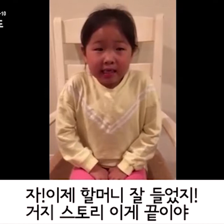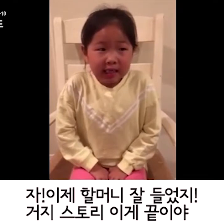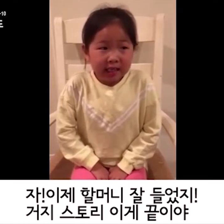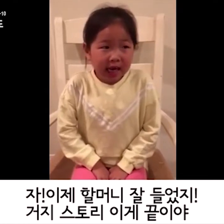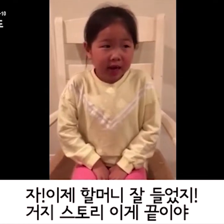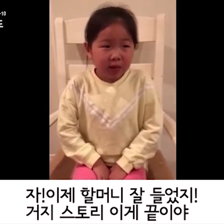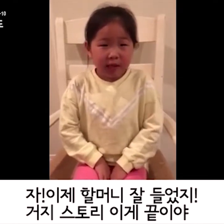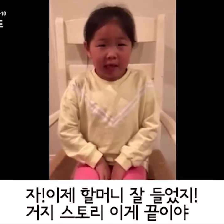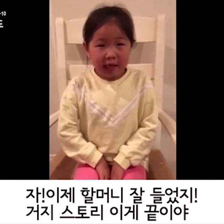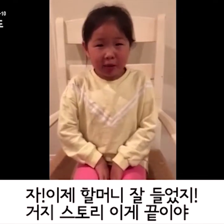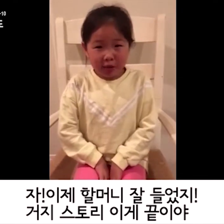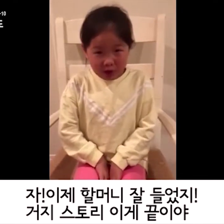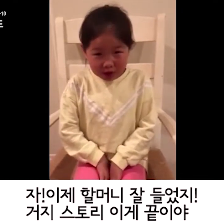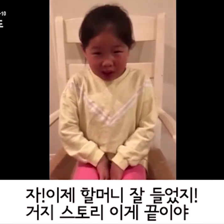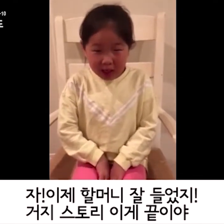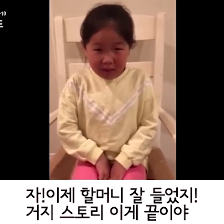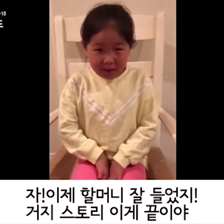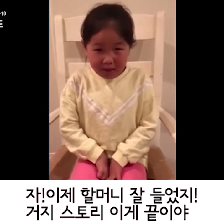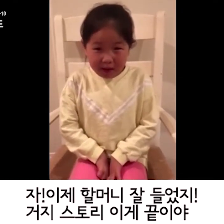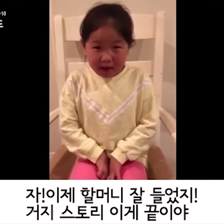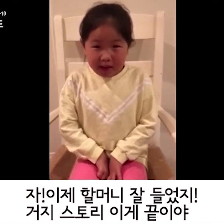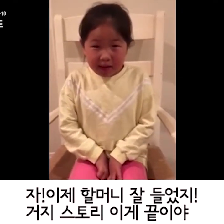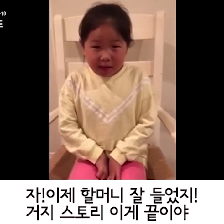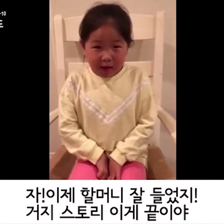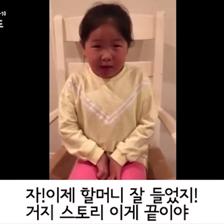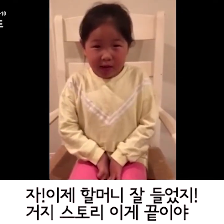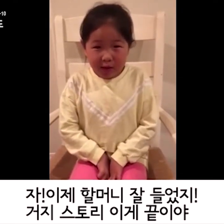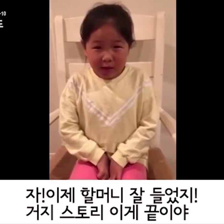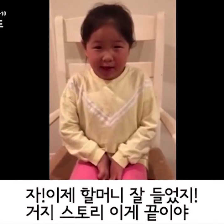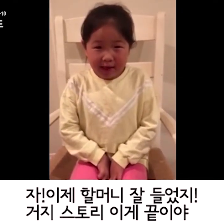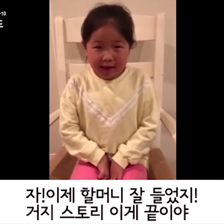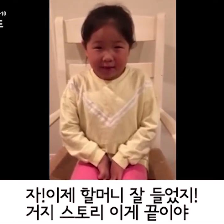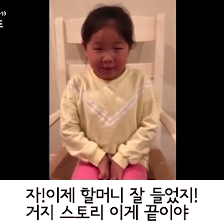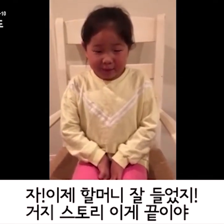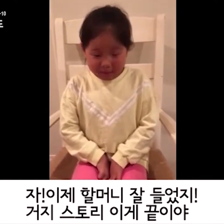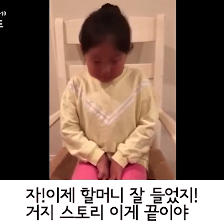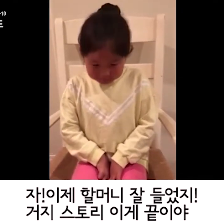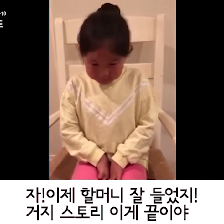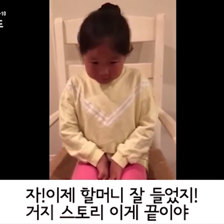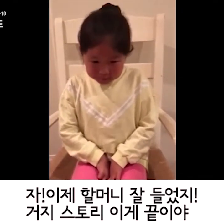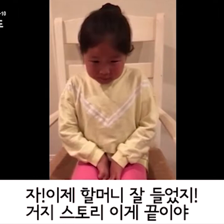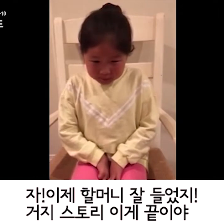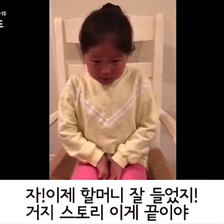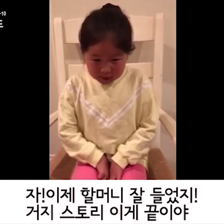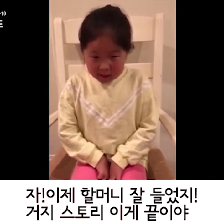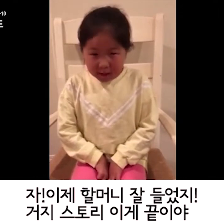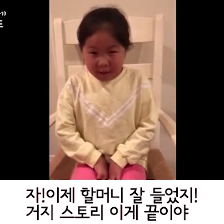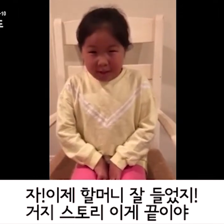자, 이제 할머니 잘 들었지? 거짓 스토리.